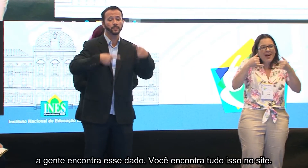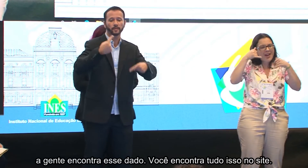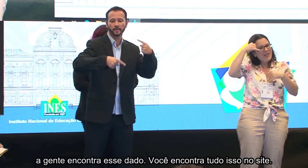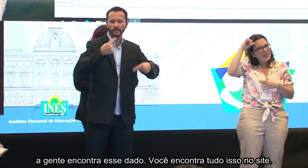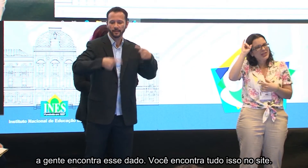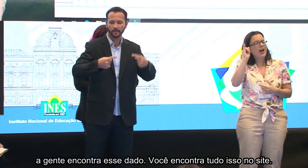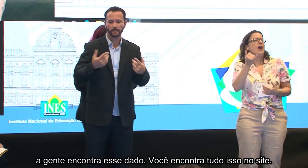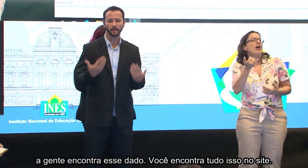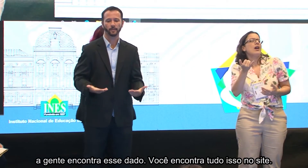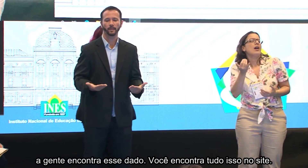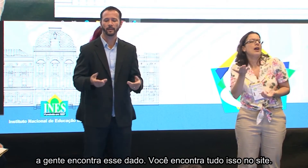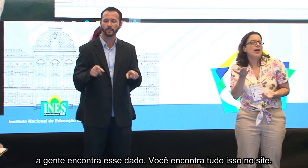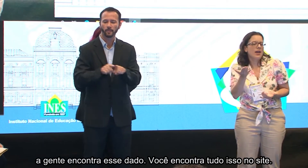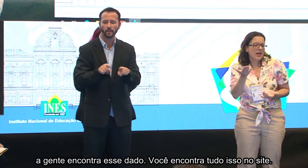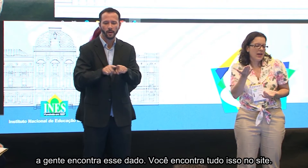a gente encontra esse dado.